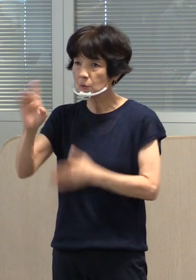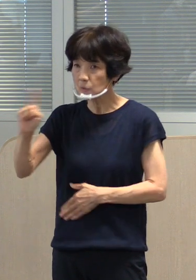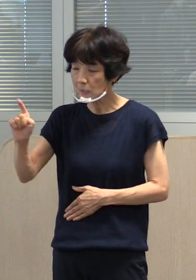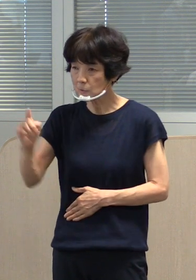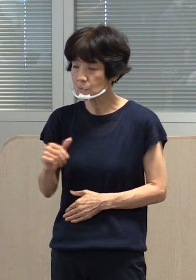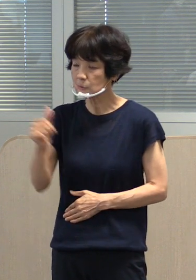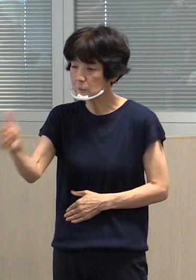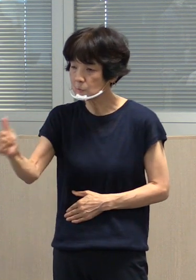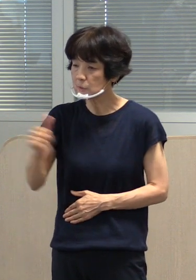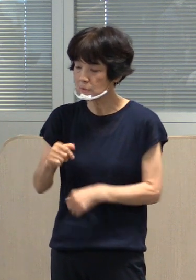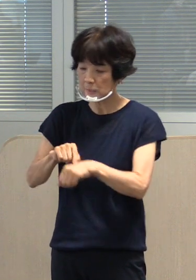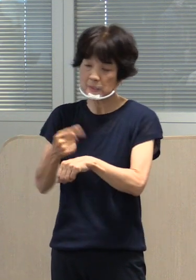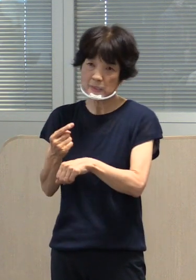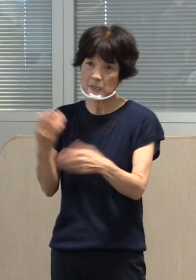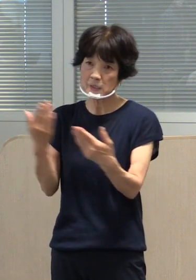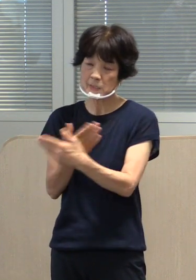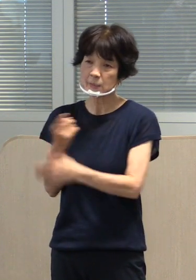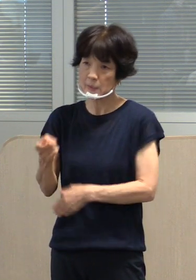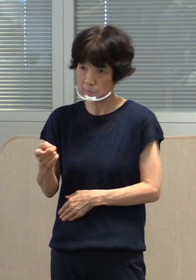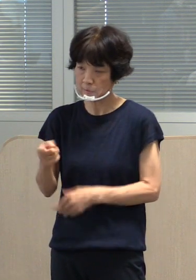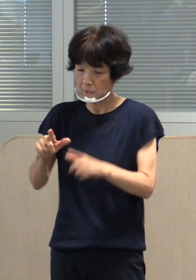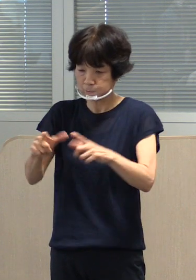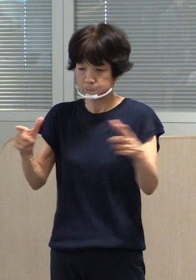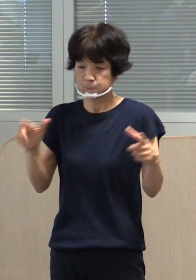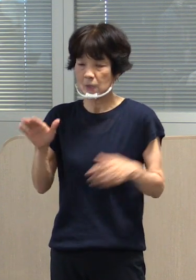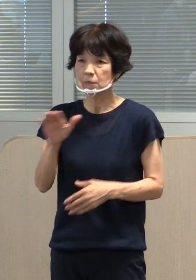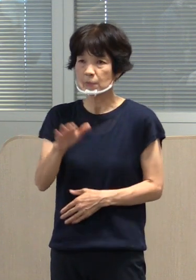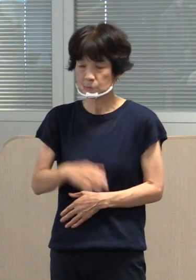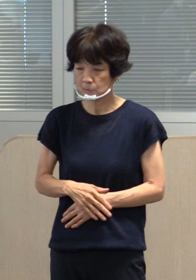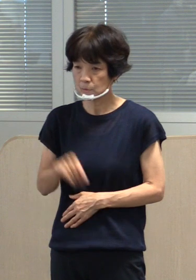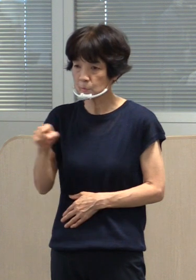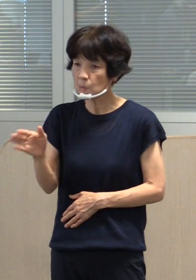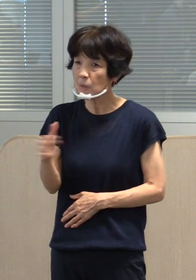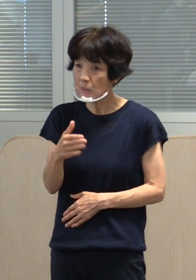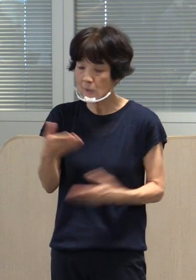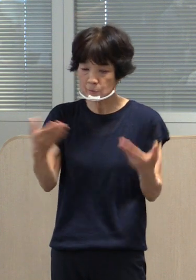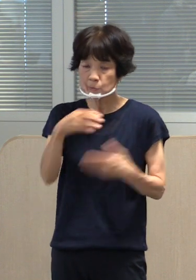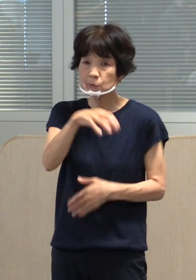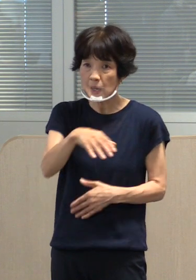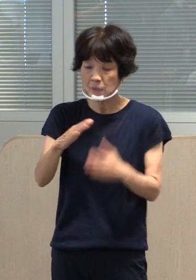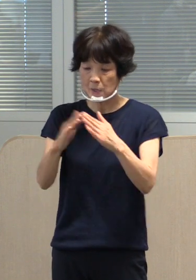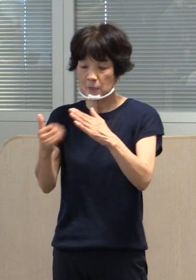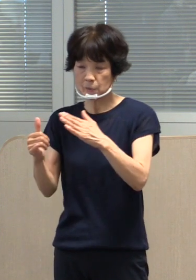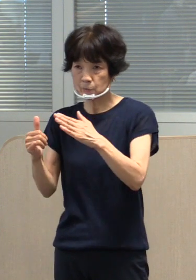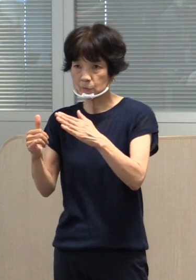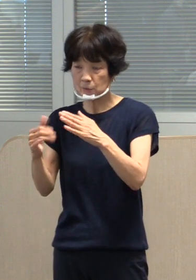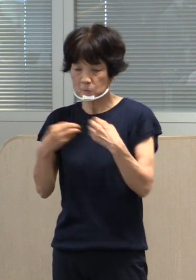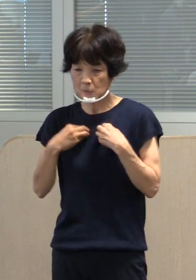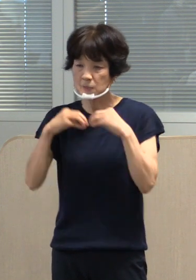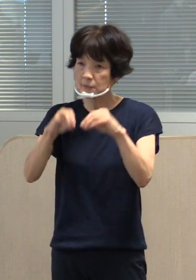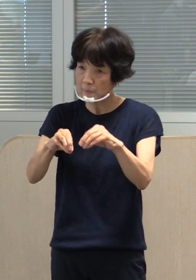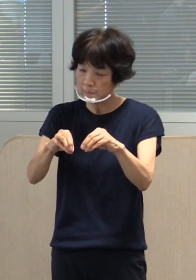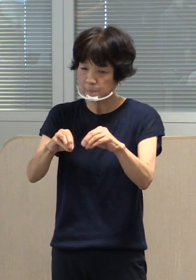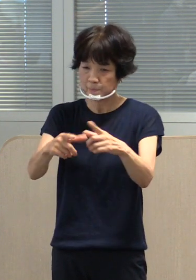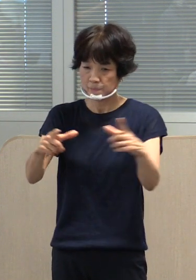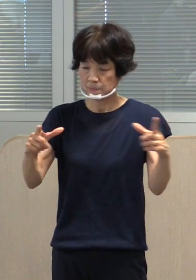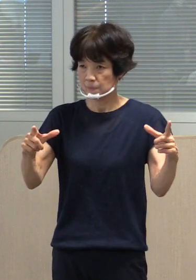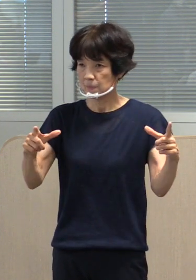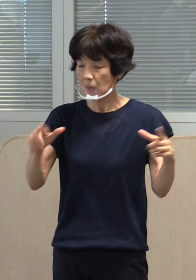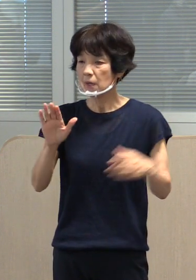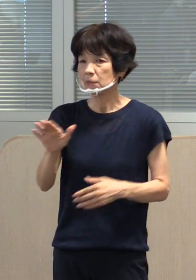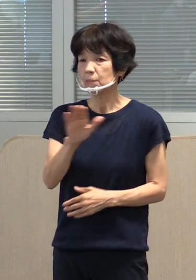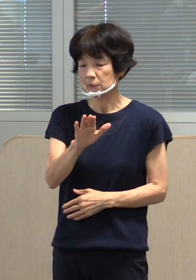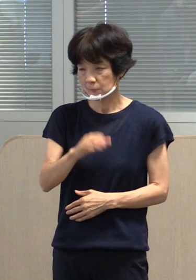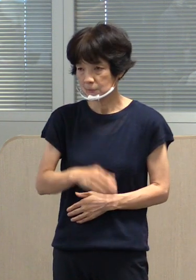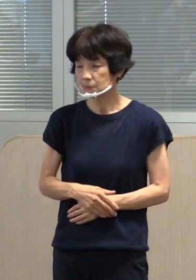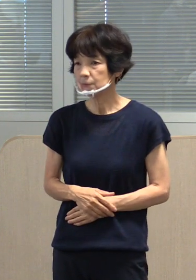因すると思われる感染源が増加しており、そこから職場や家族への感染の拡大が見られ